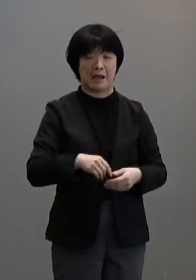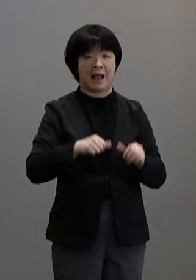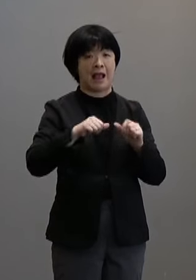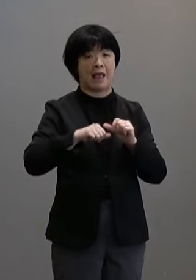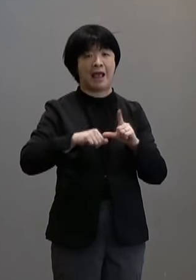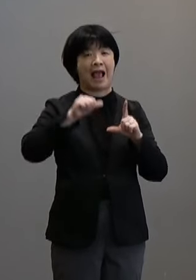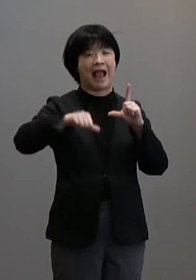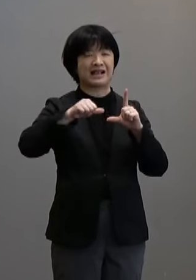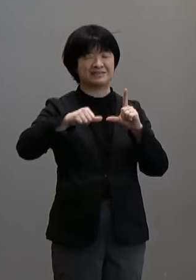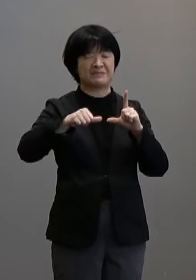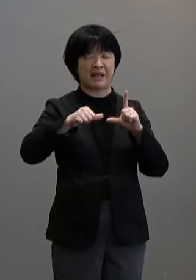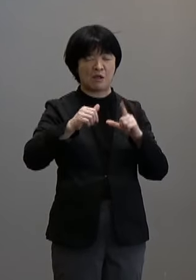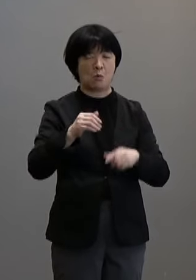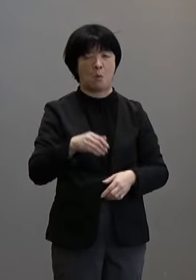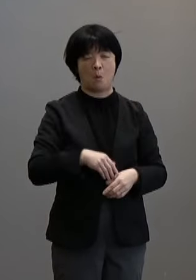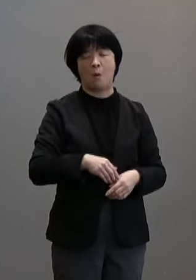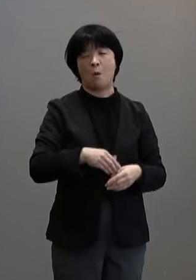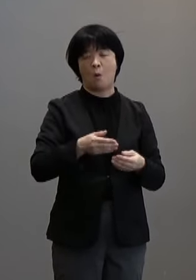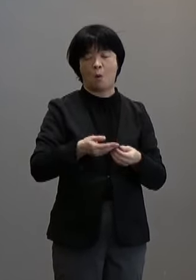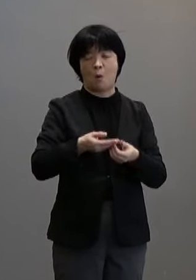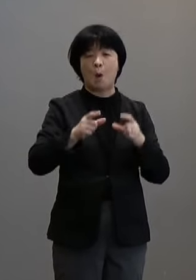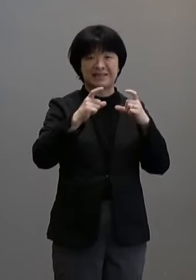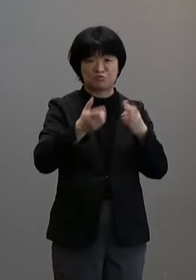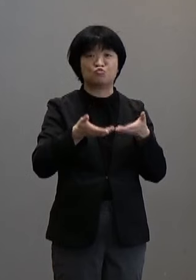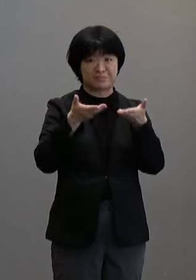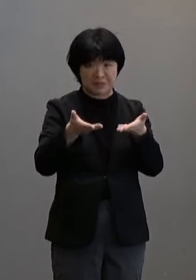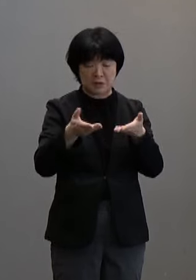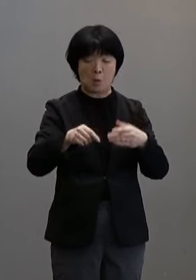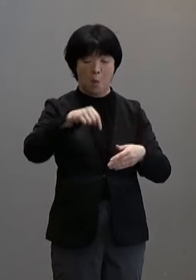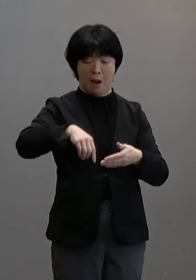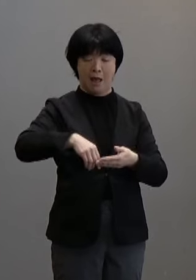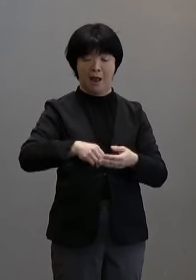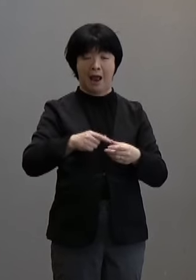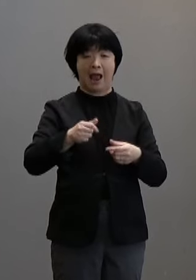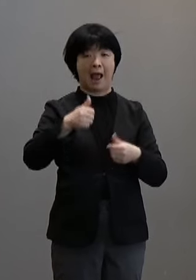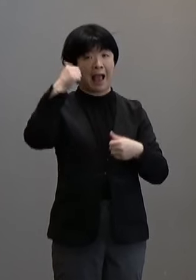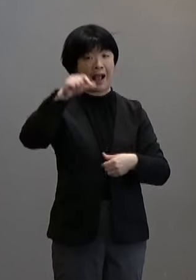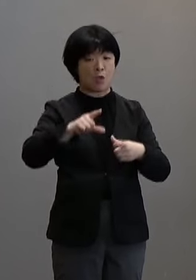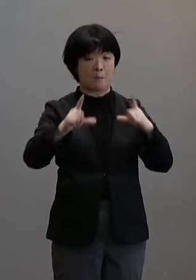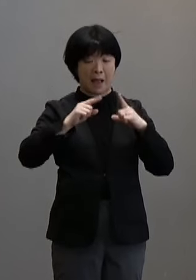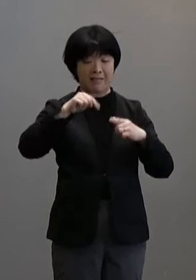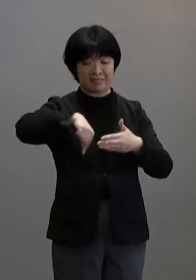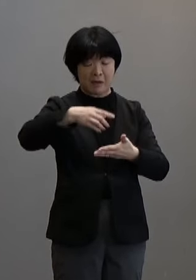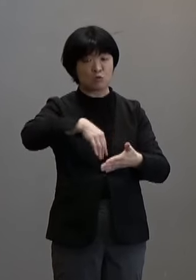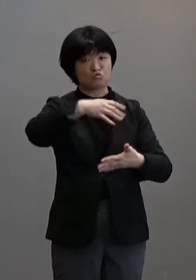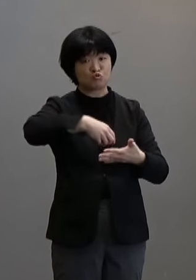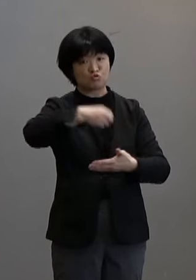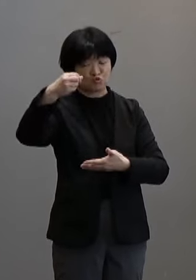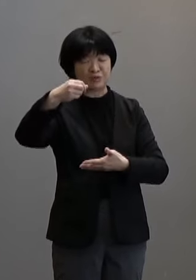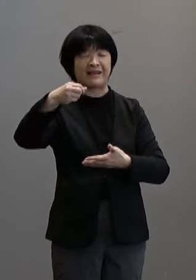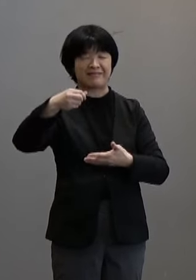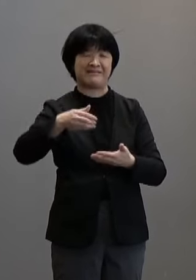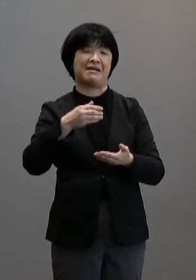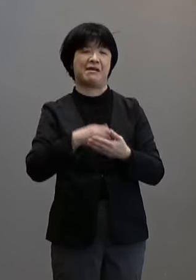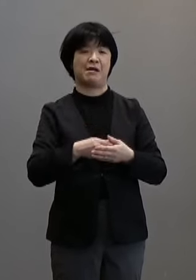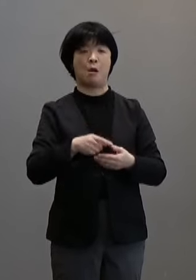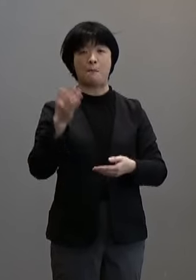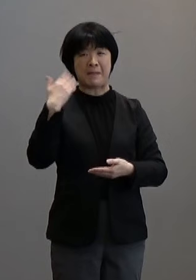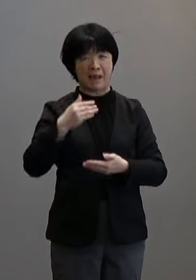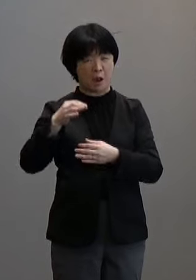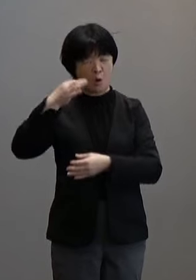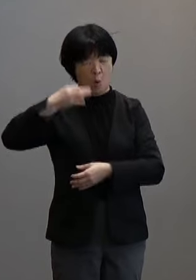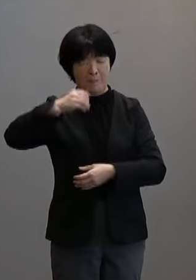ウトドアイベントでご好評いただいた黒アヒージョ体験セットを抽選でプレゼントいたします。また10月19